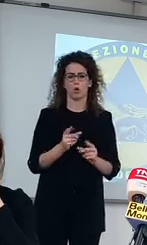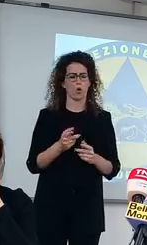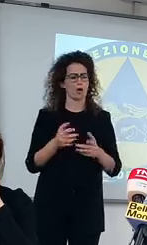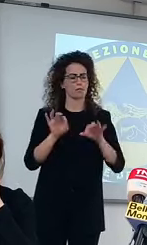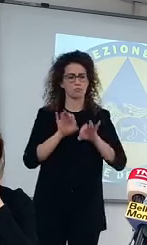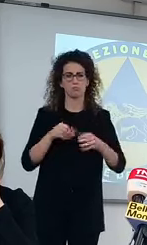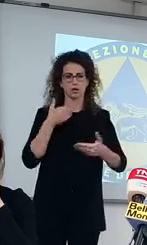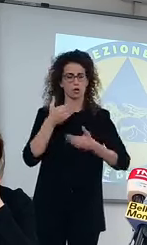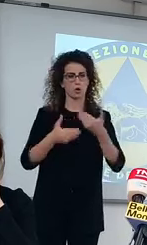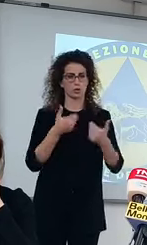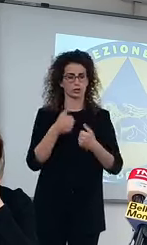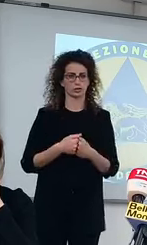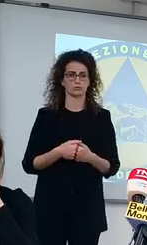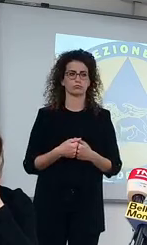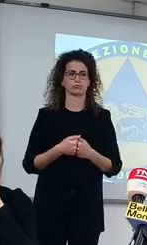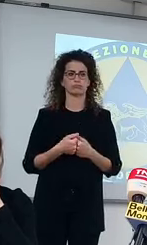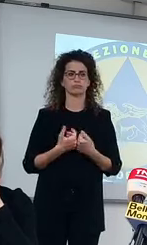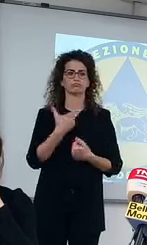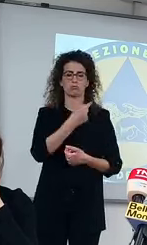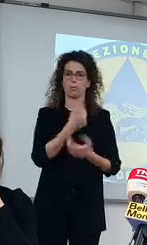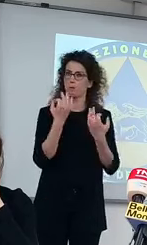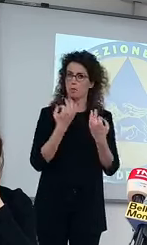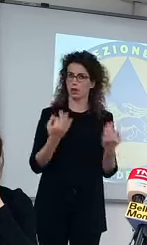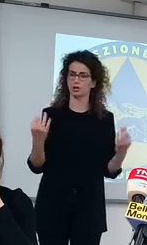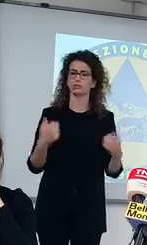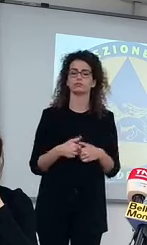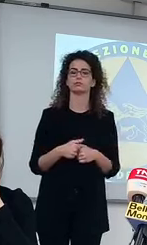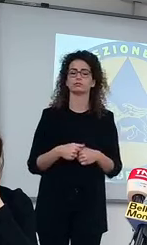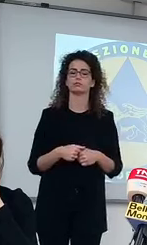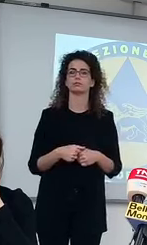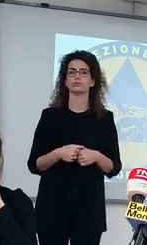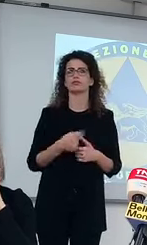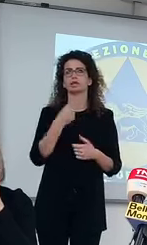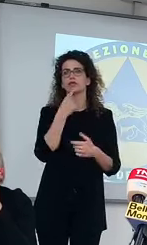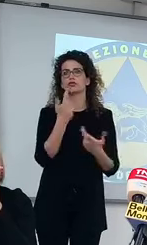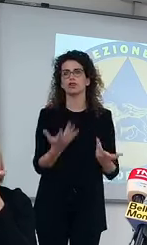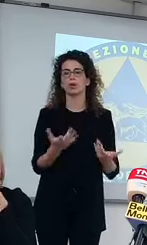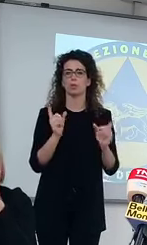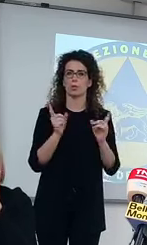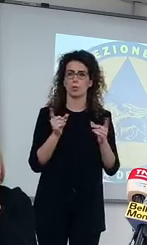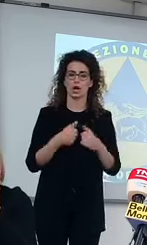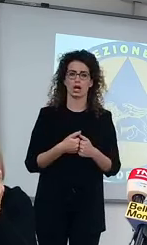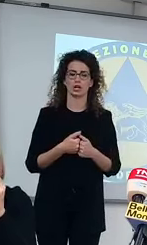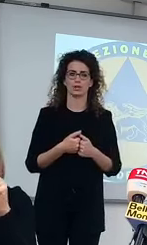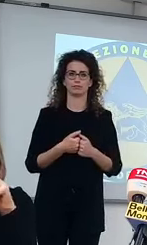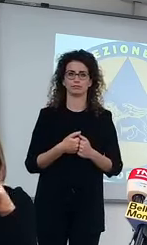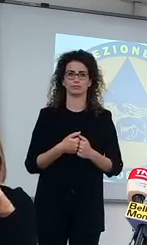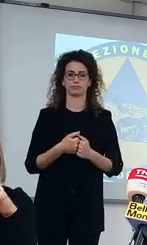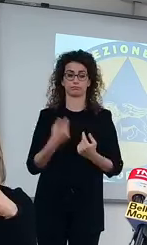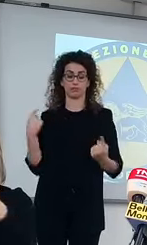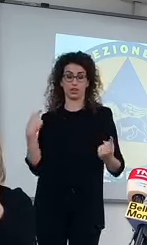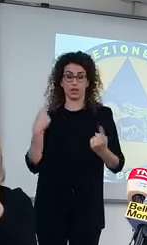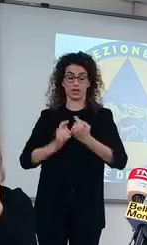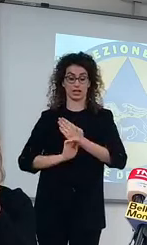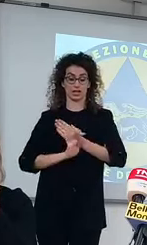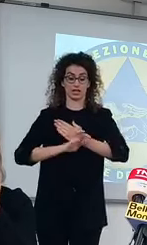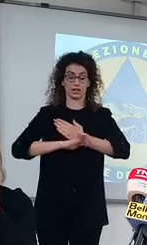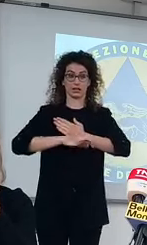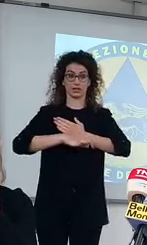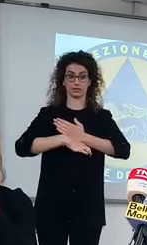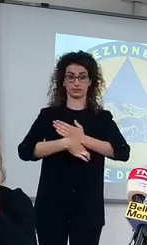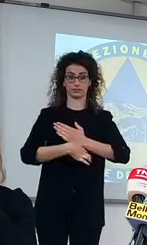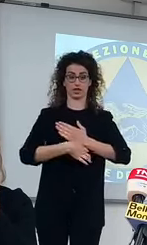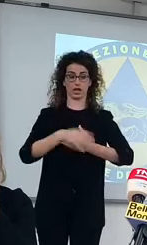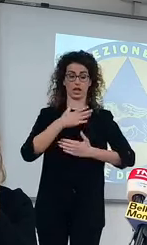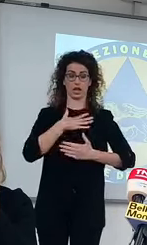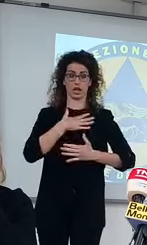avanti. Stiamo vaccinando bene, diciamo che il rigore che abbiamo tenuto nel scendere con classi